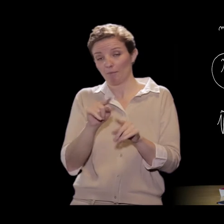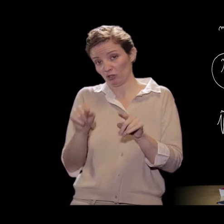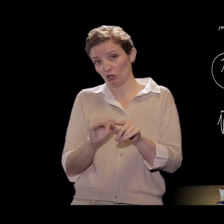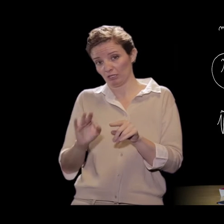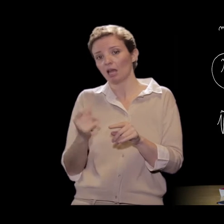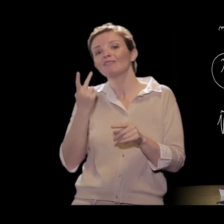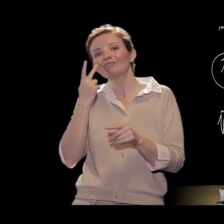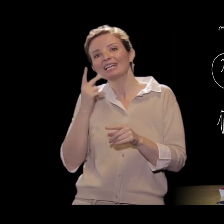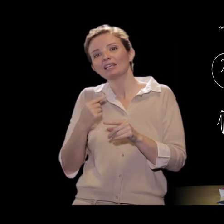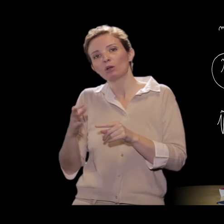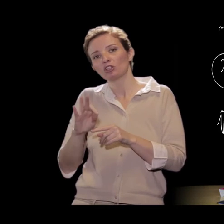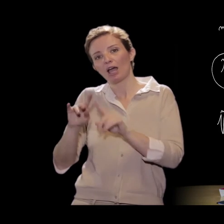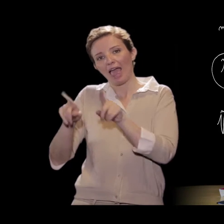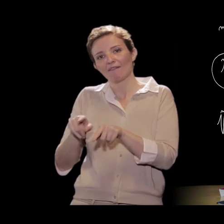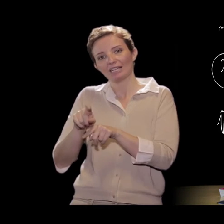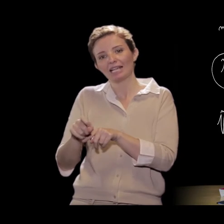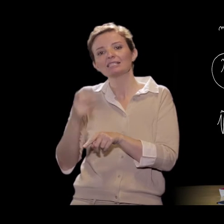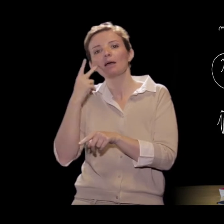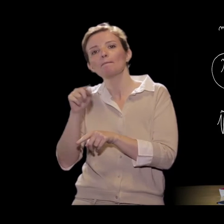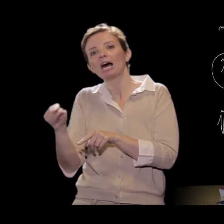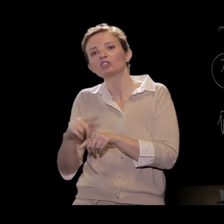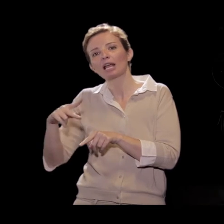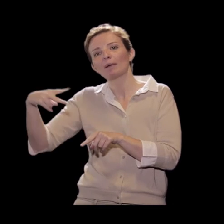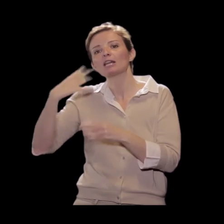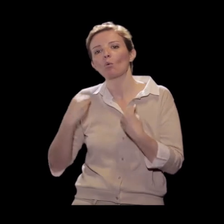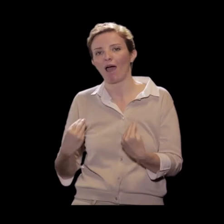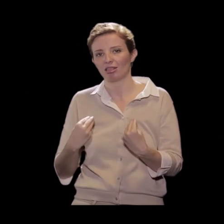che FX è maggiore di k ^